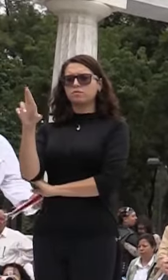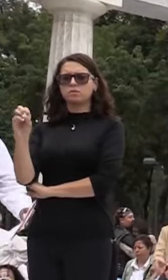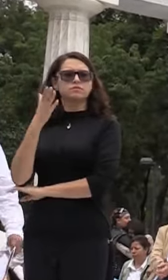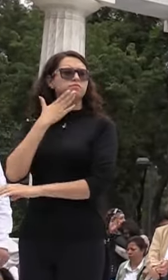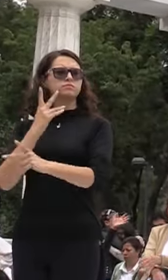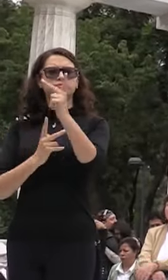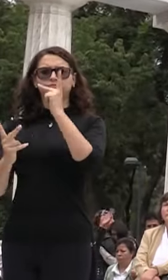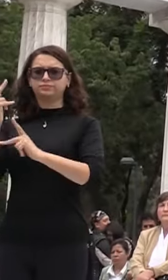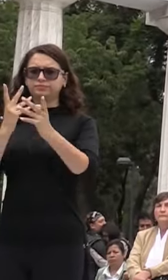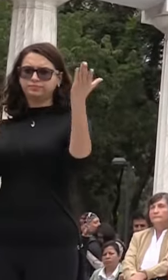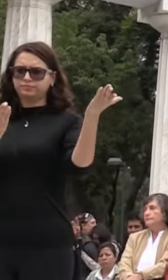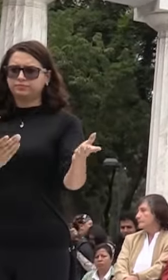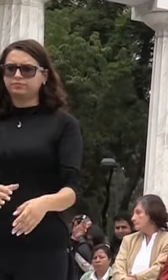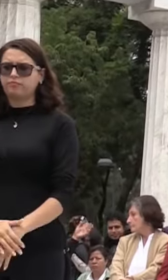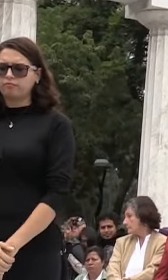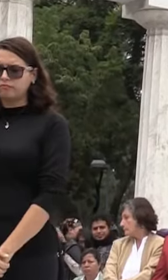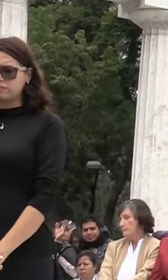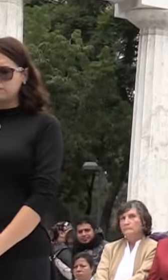bienvenida y adelante.